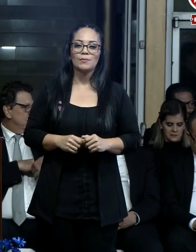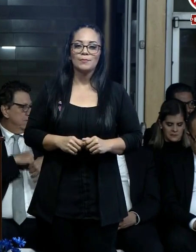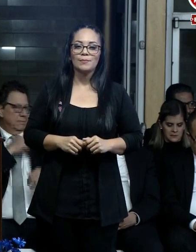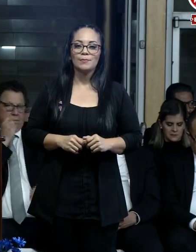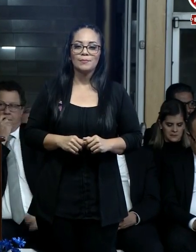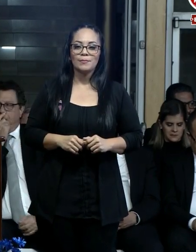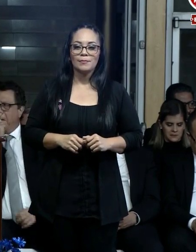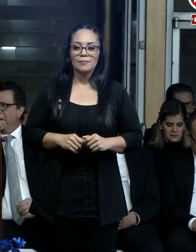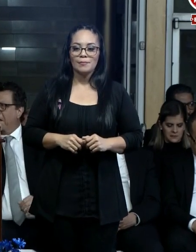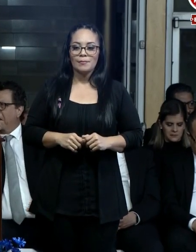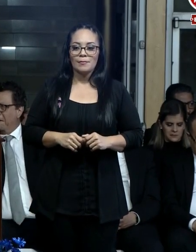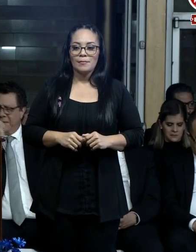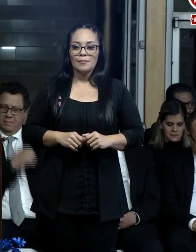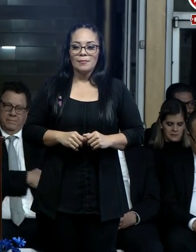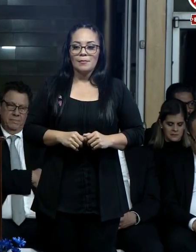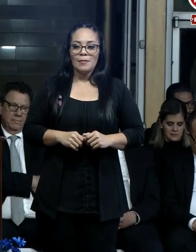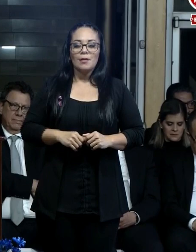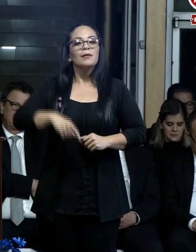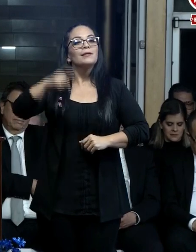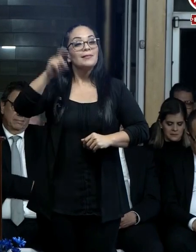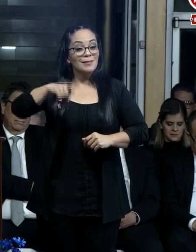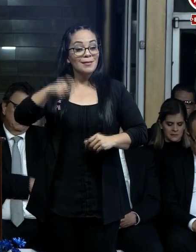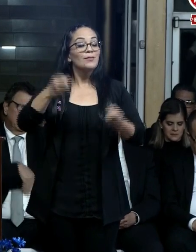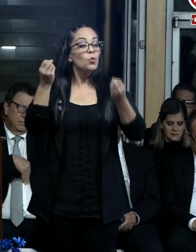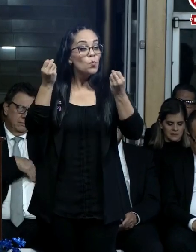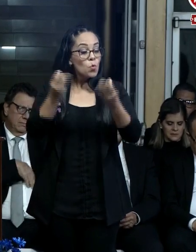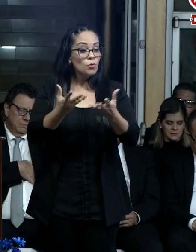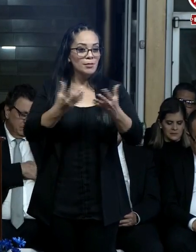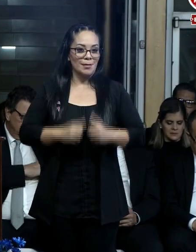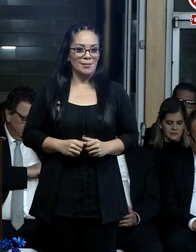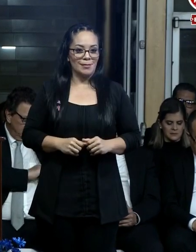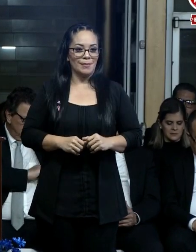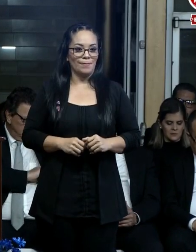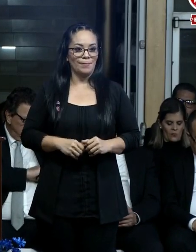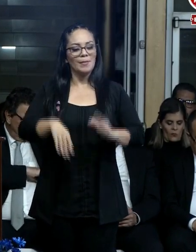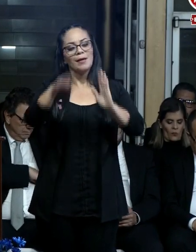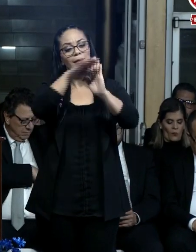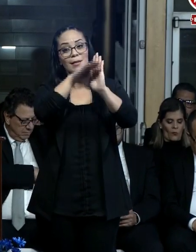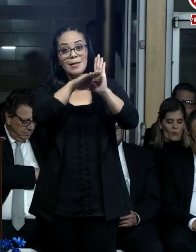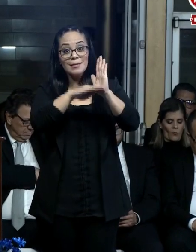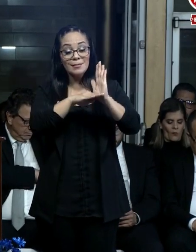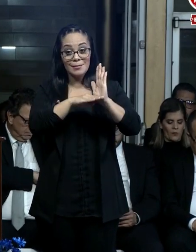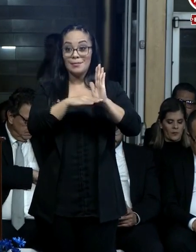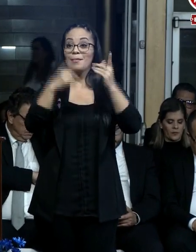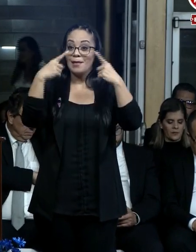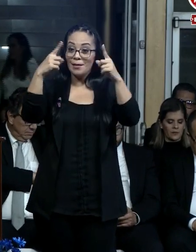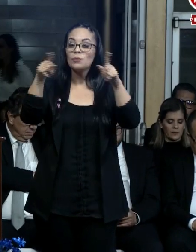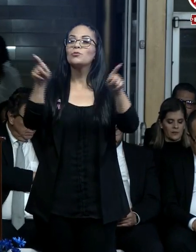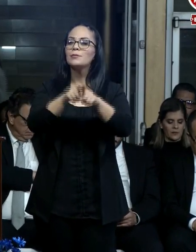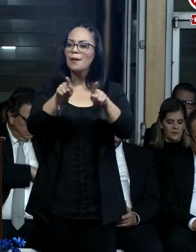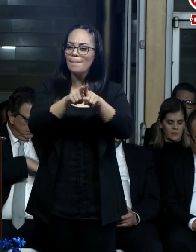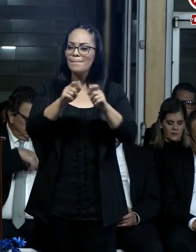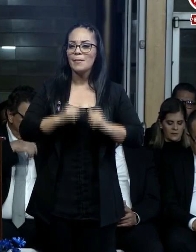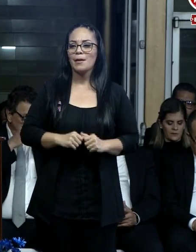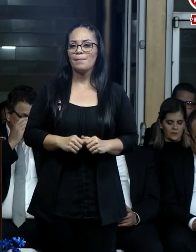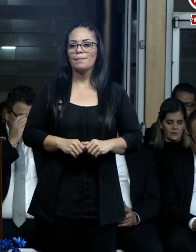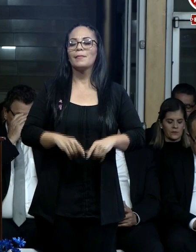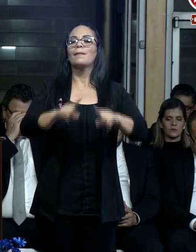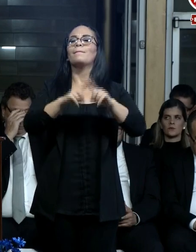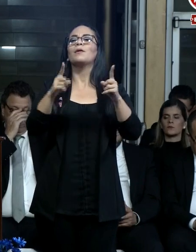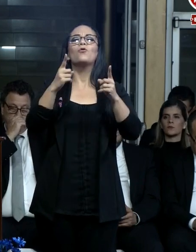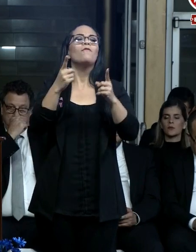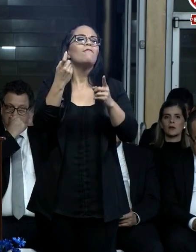puestos. Las necesidades son muchas. La lista de éxitos también pero